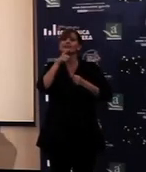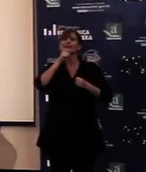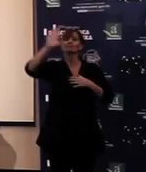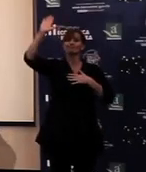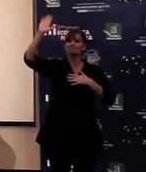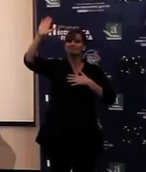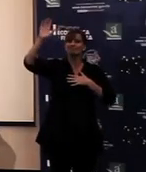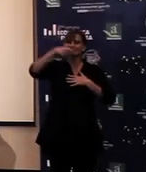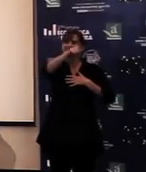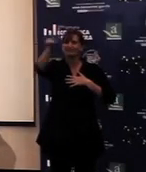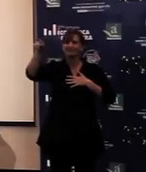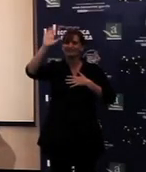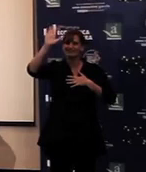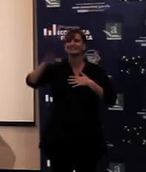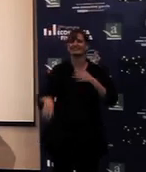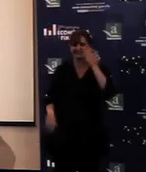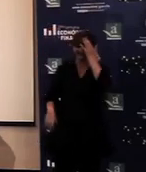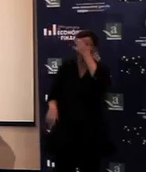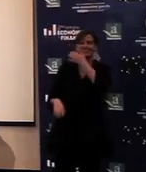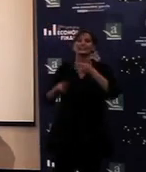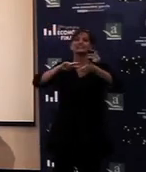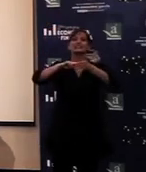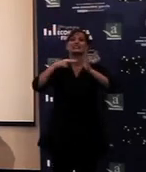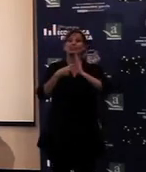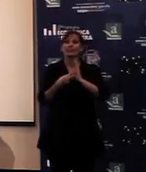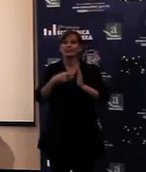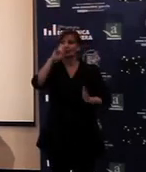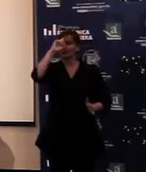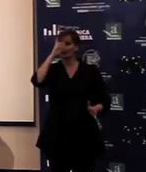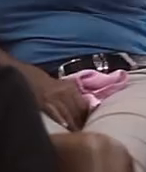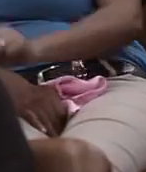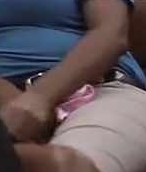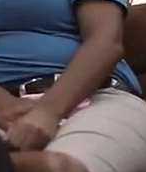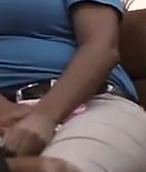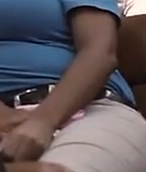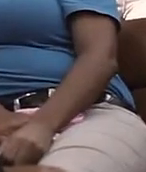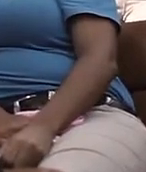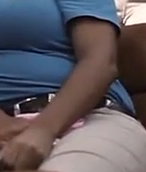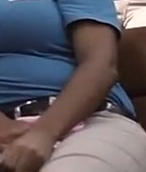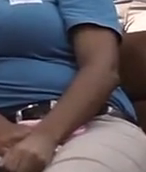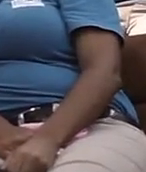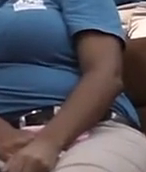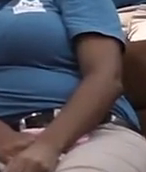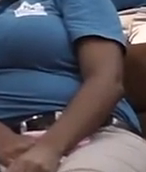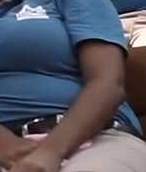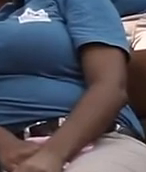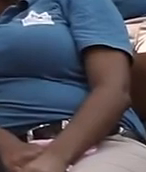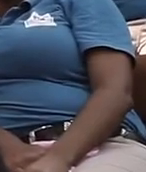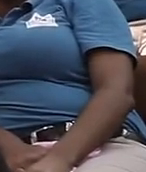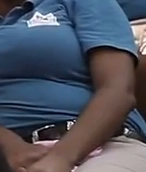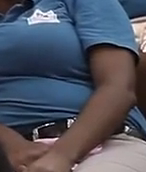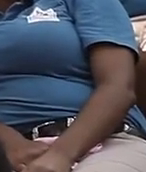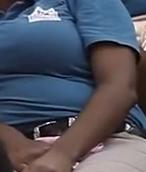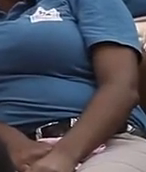Amar su país también es reconocer que somos diversos. Y entre la diversidad